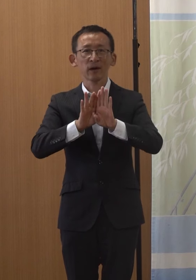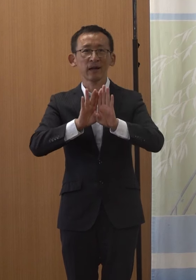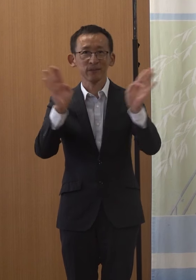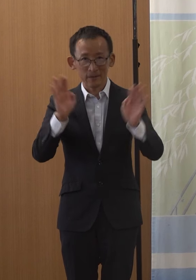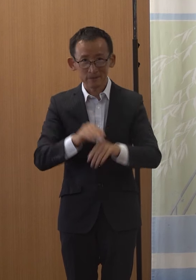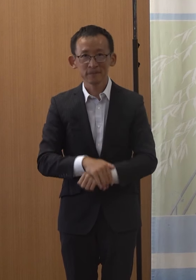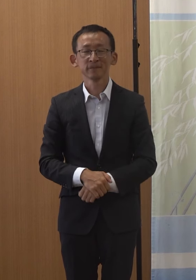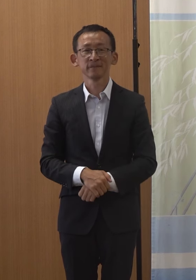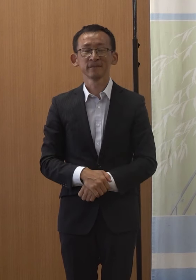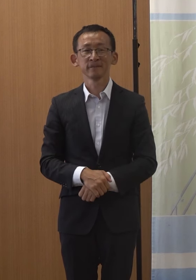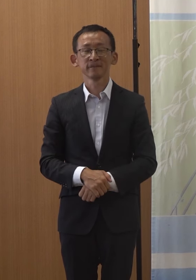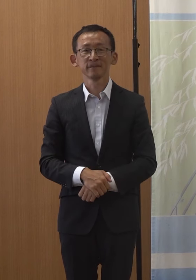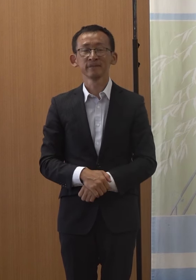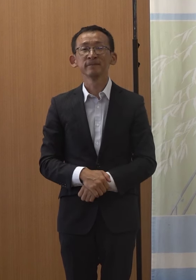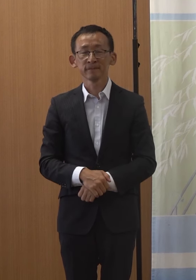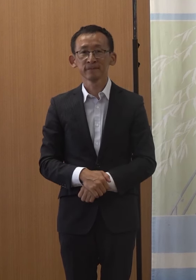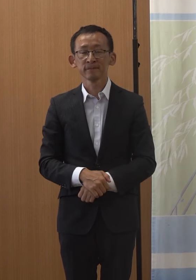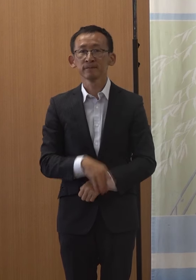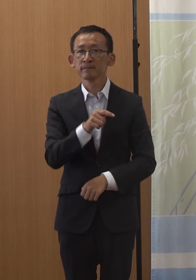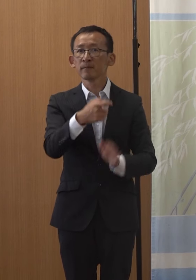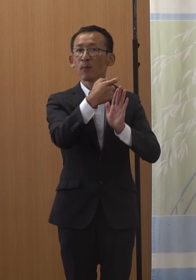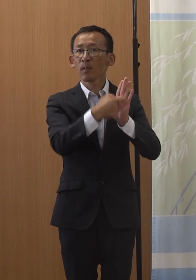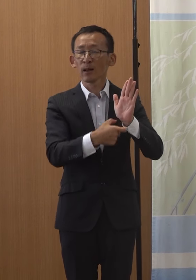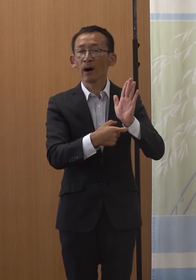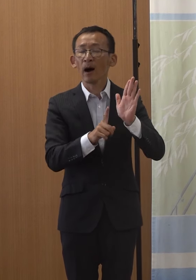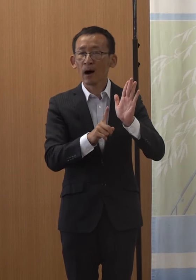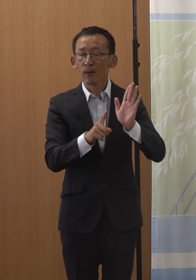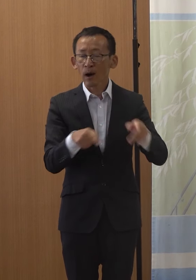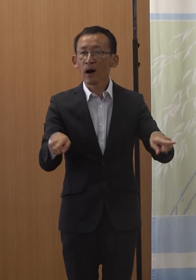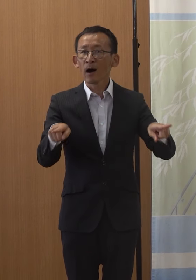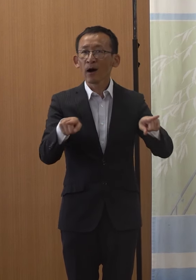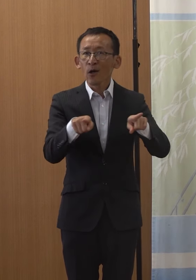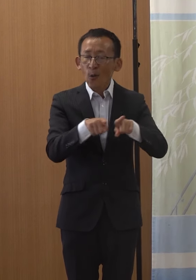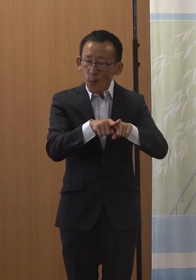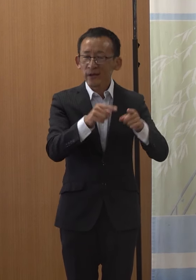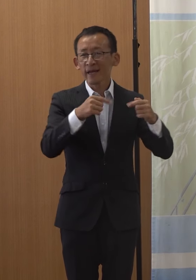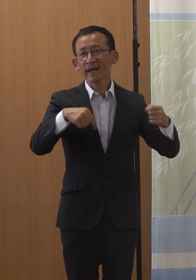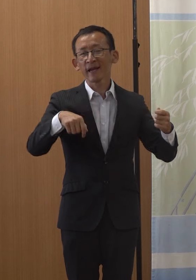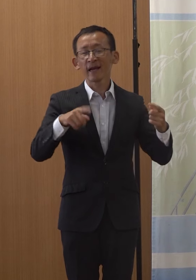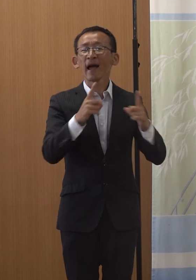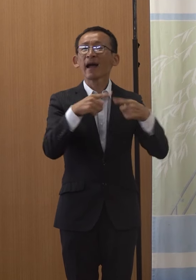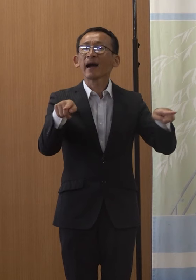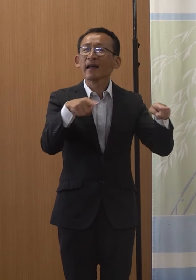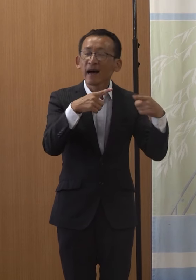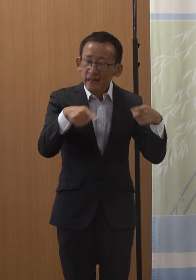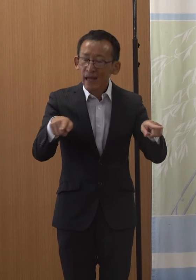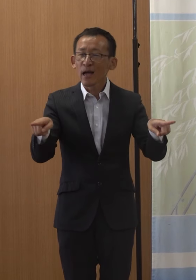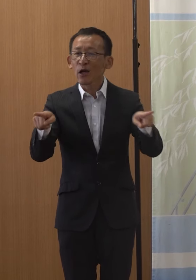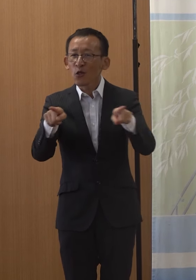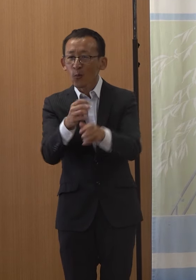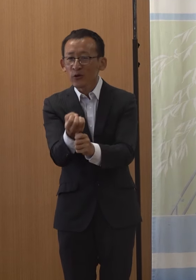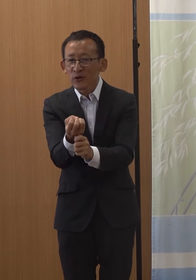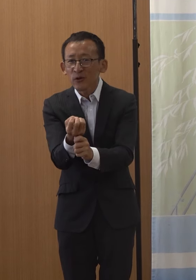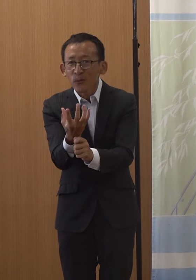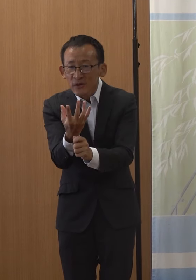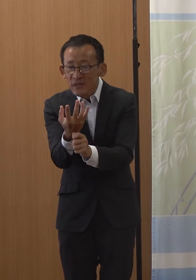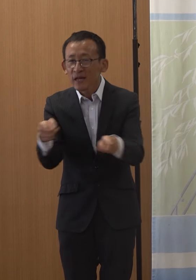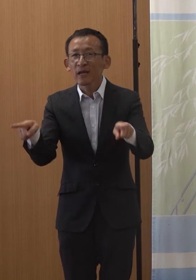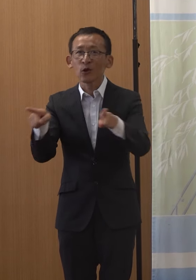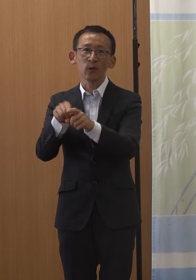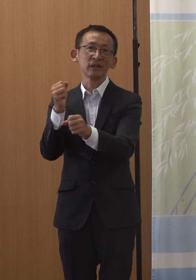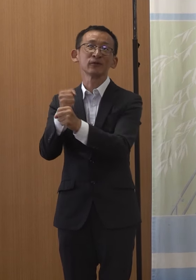します。テーマは共に奏で、共に灯し、共に作る祭り